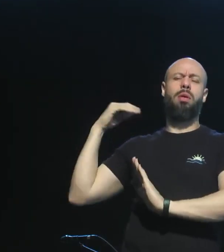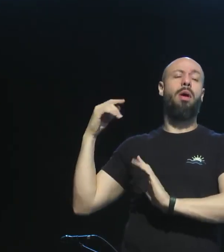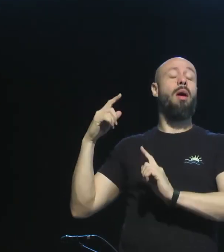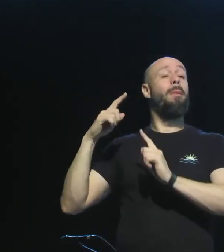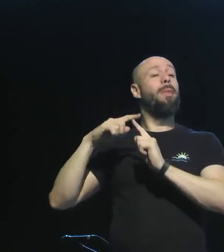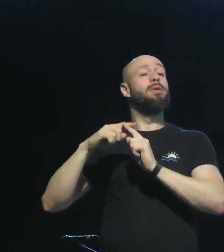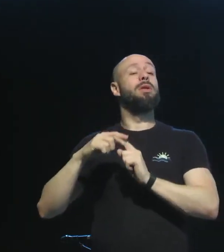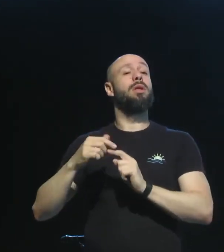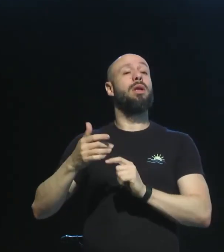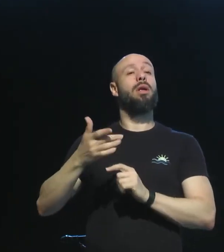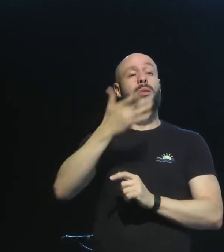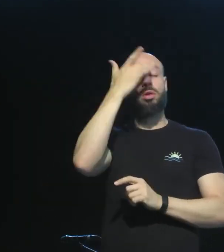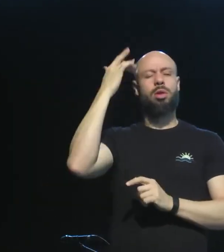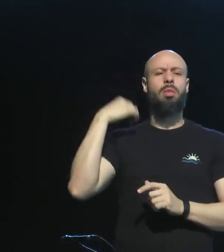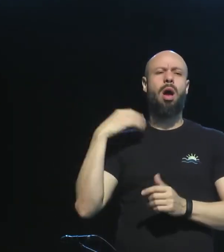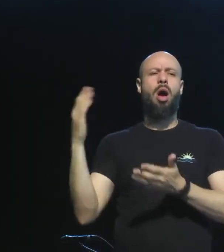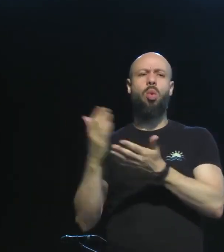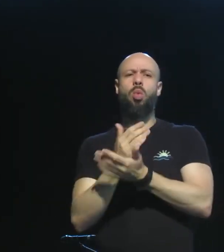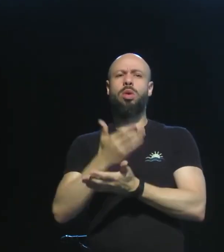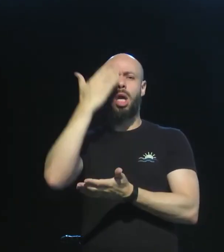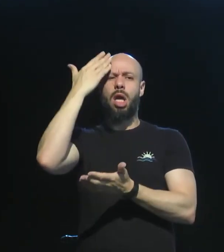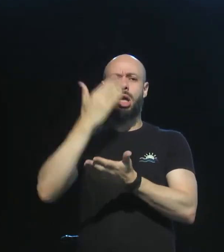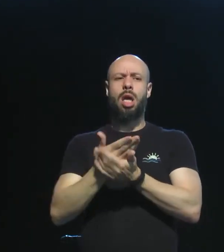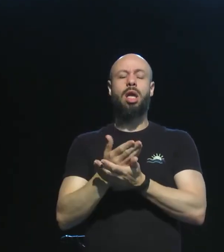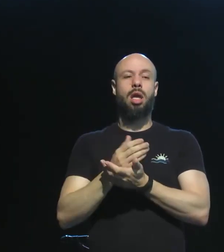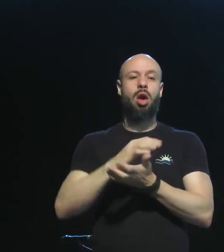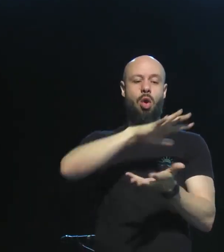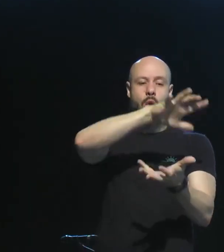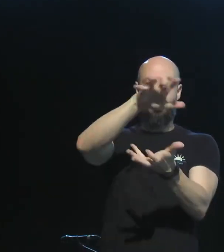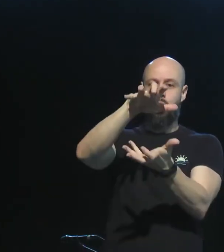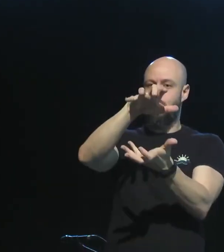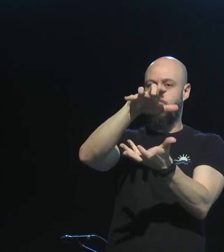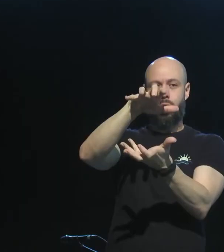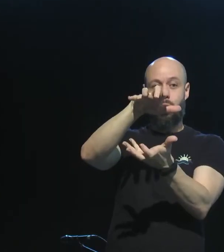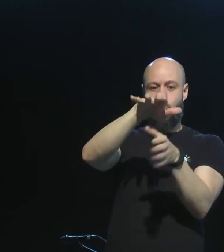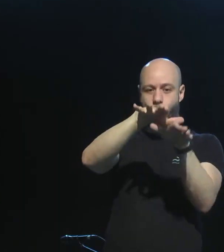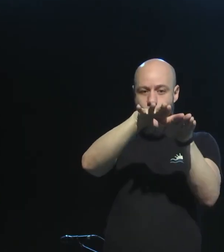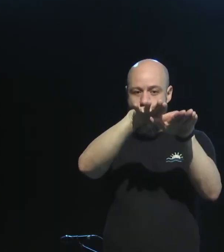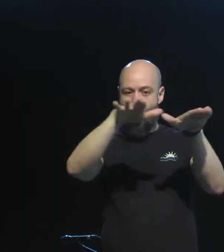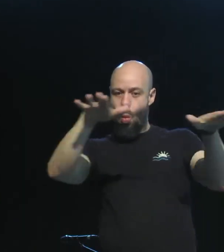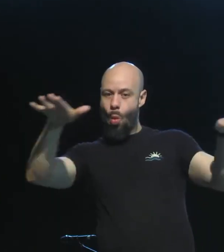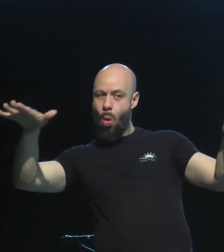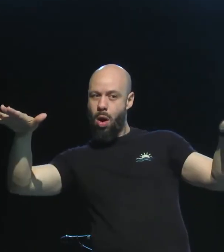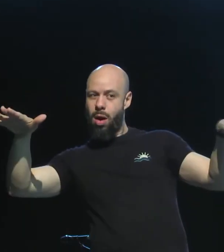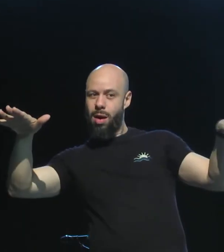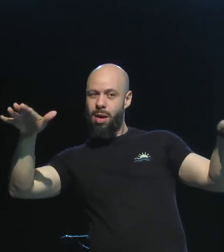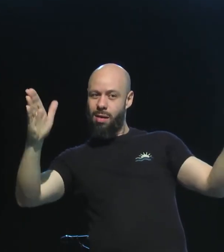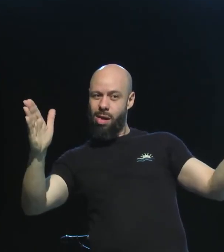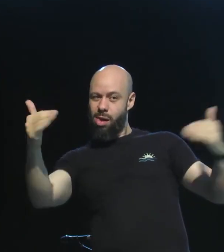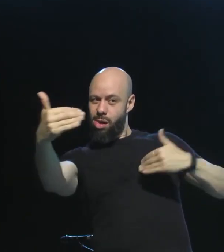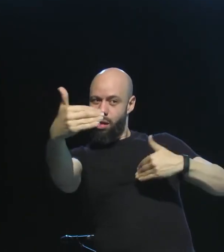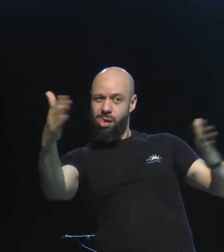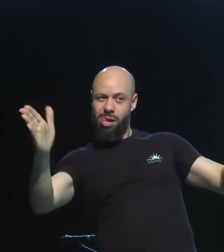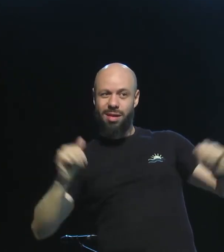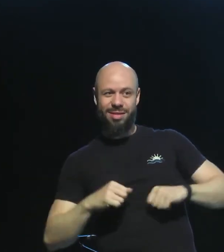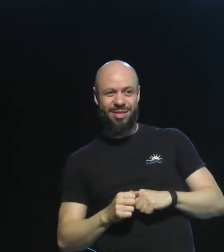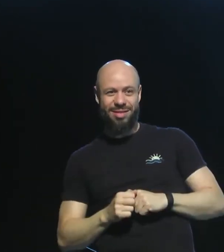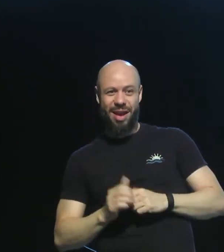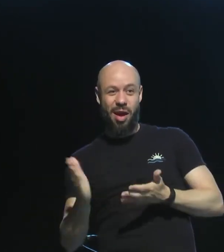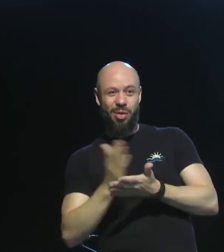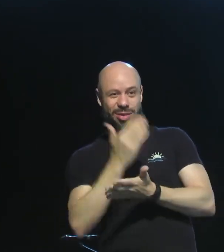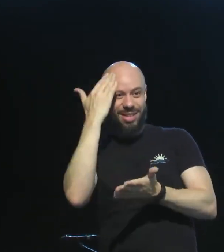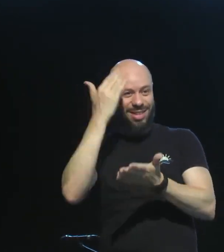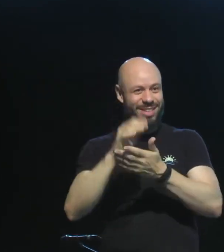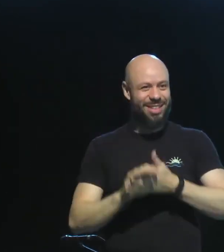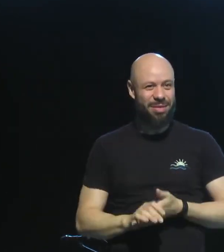plana. Se bem que hoje, de uns tempos para cá, tem uns cabras aí dizendo que a Terra continua sendo plana. Mas durante muitos séculos, as